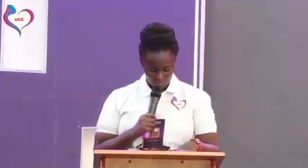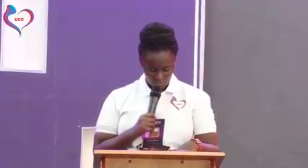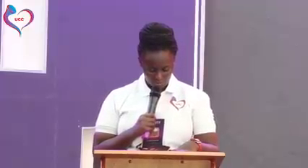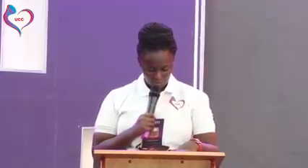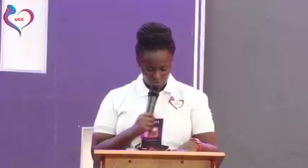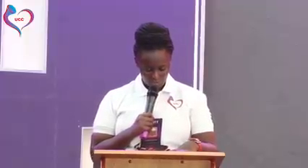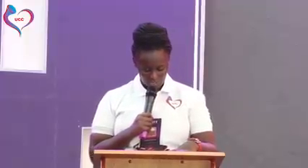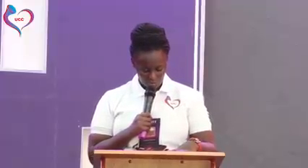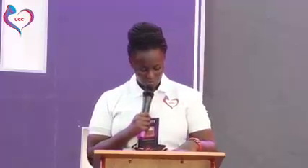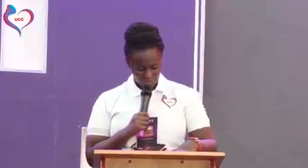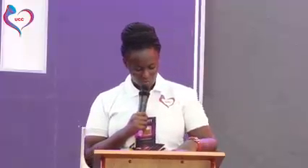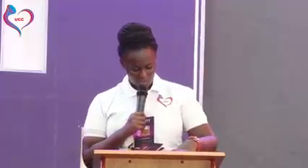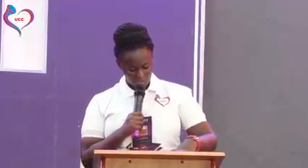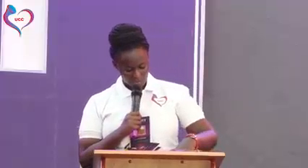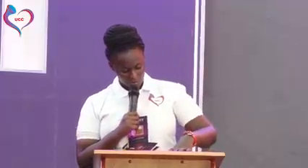siwandiise ebyo kiryoke